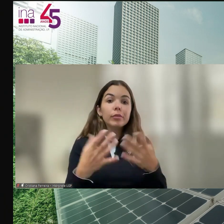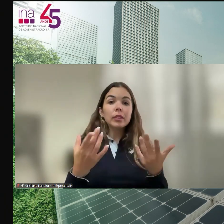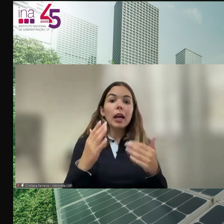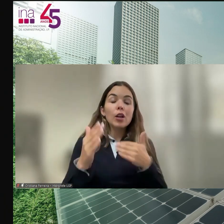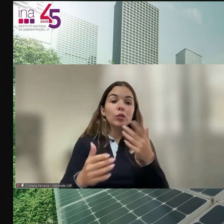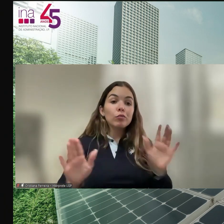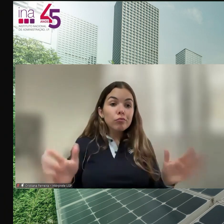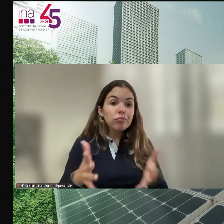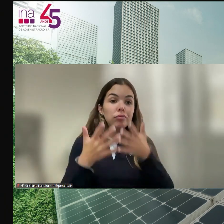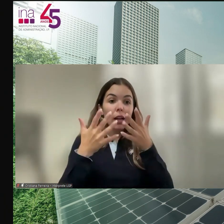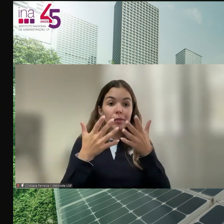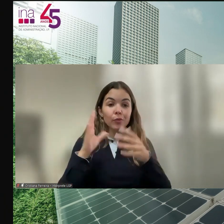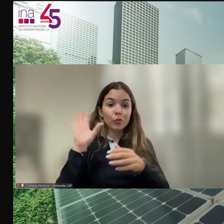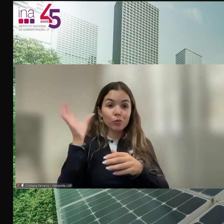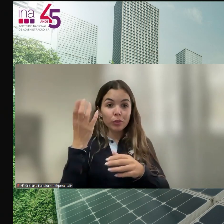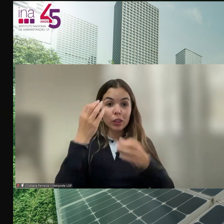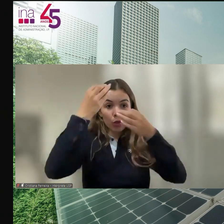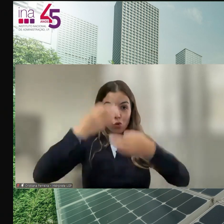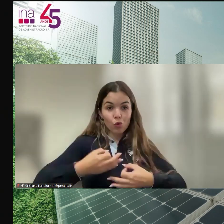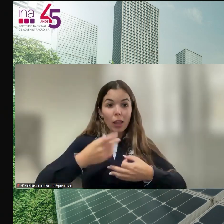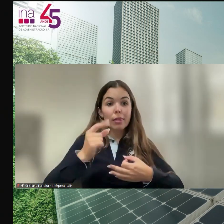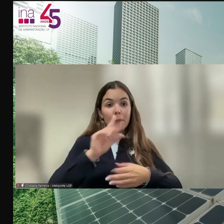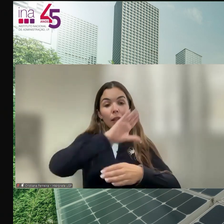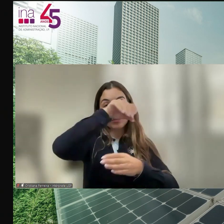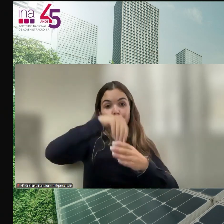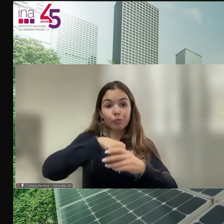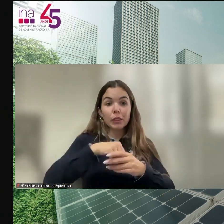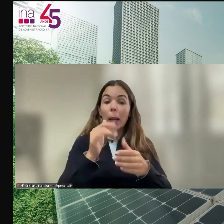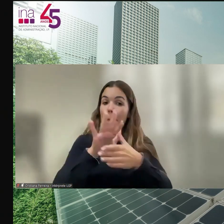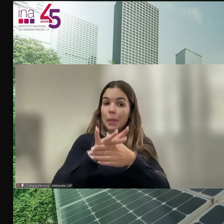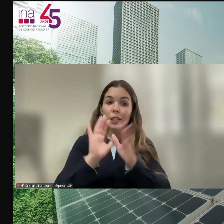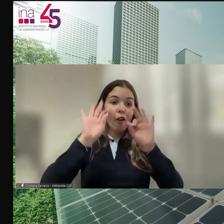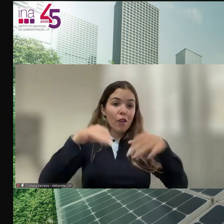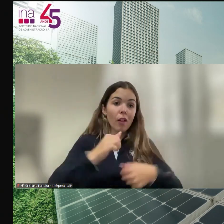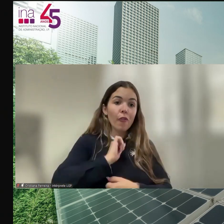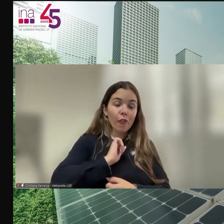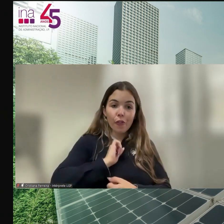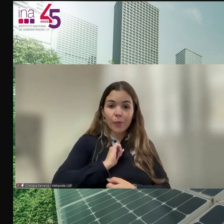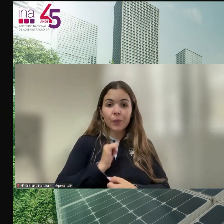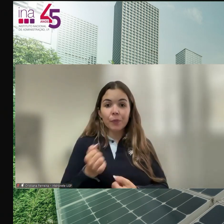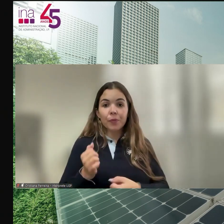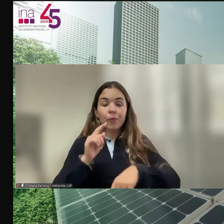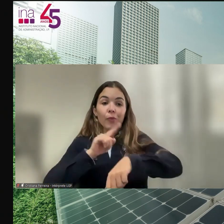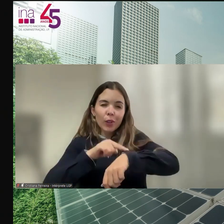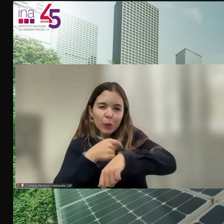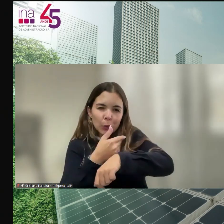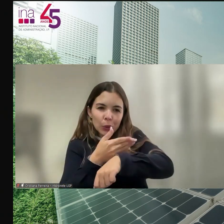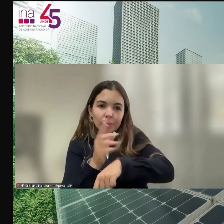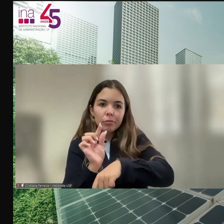climática justa e inclusiva. A minha mensagem final, só para, notando que já estamos um bocadinho fora do